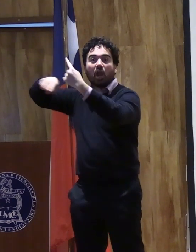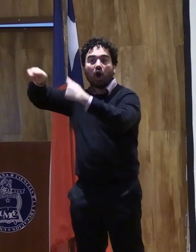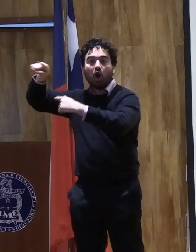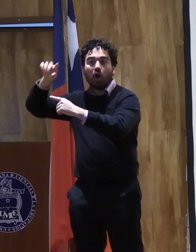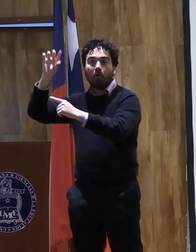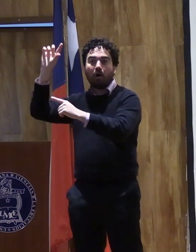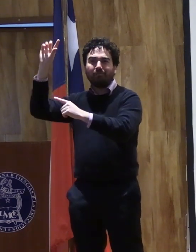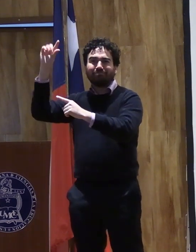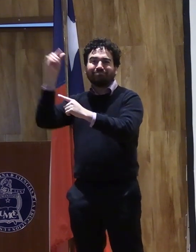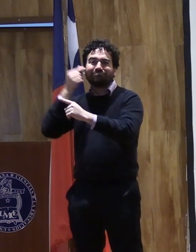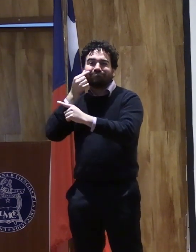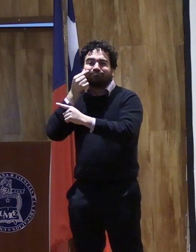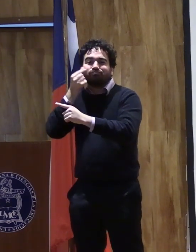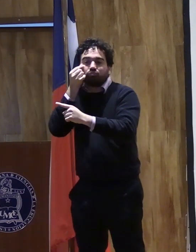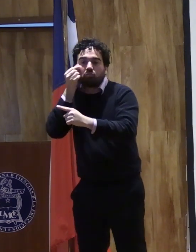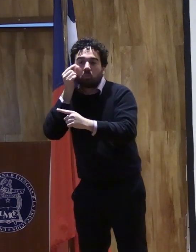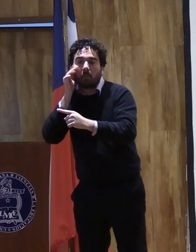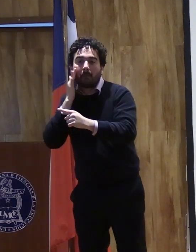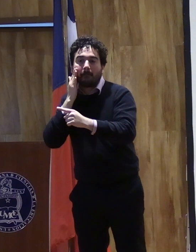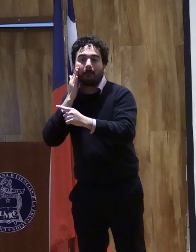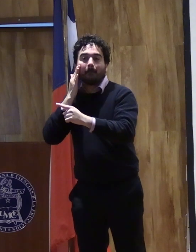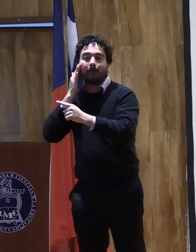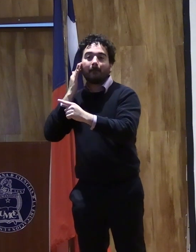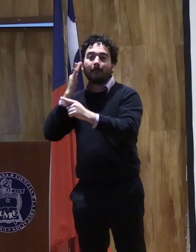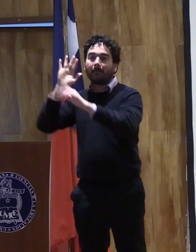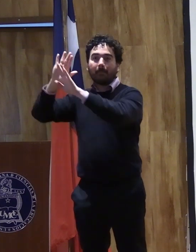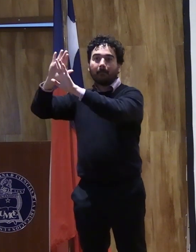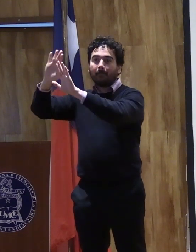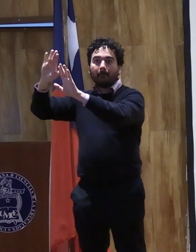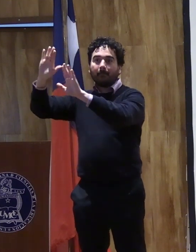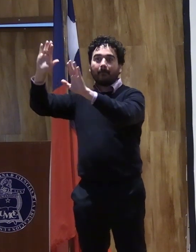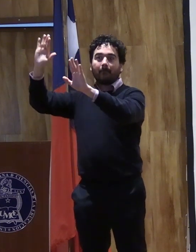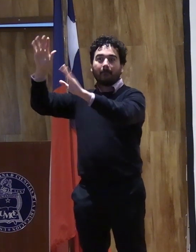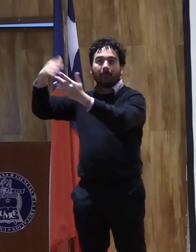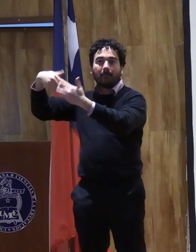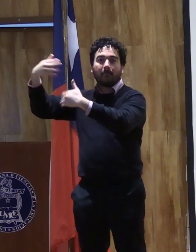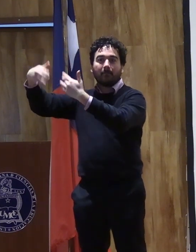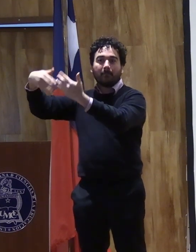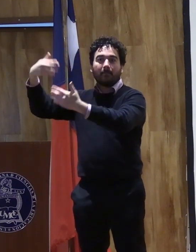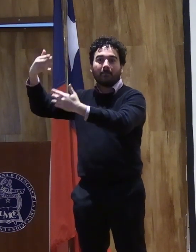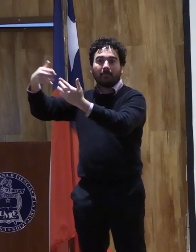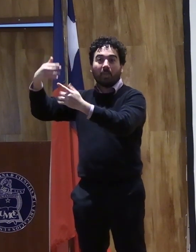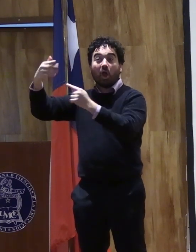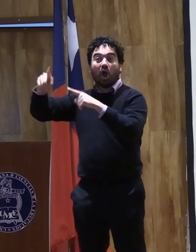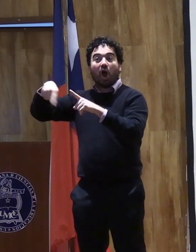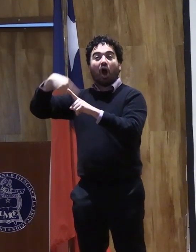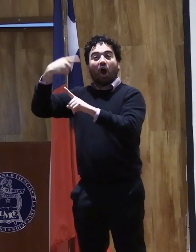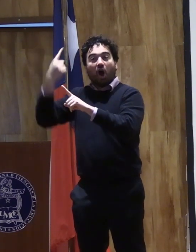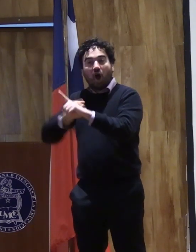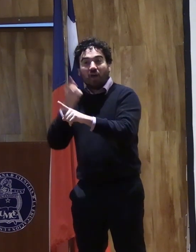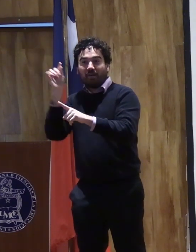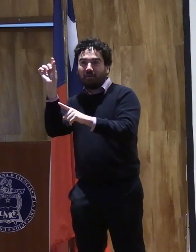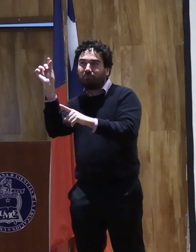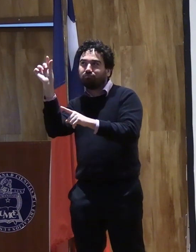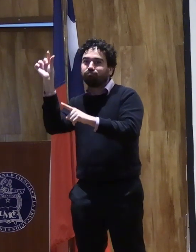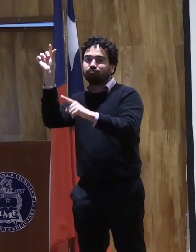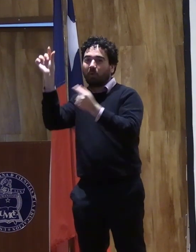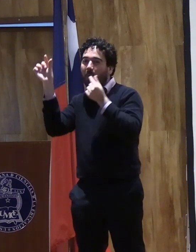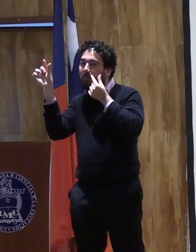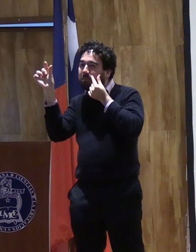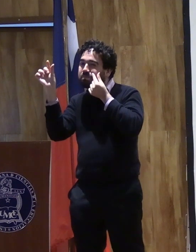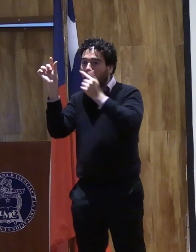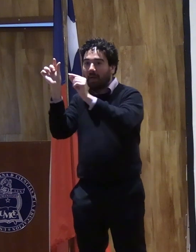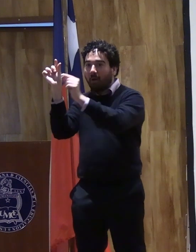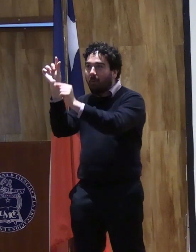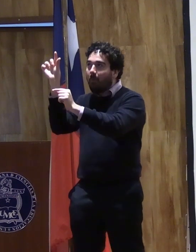después declina y las manchas desaparecen y después vuelven a empezar, y ese ciclo dura